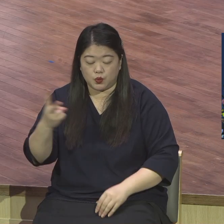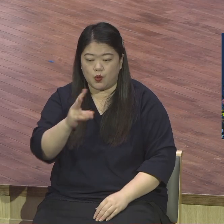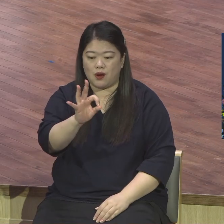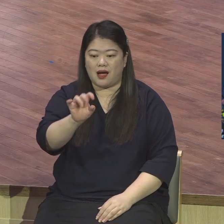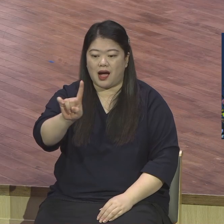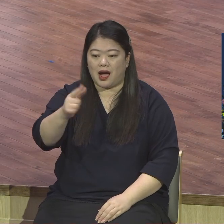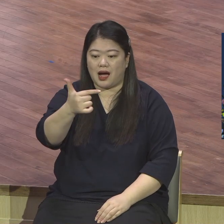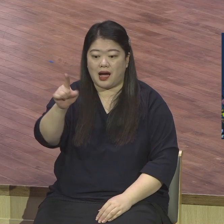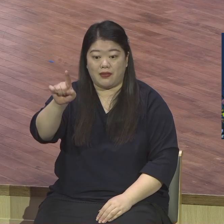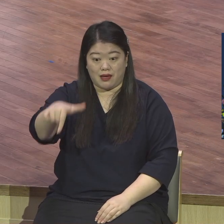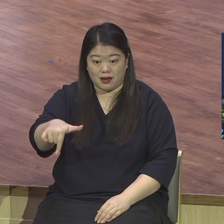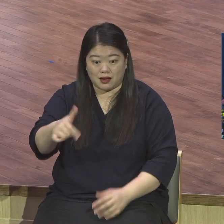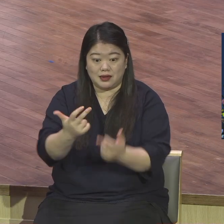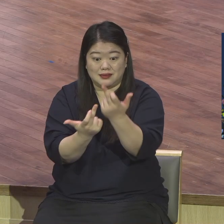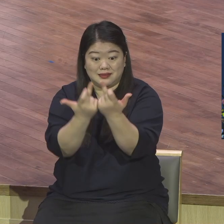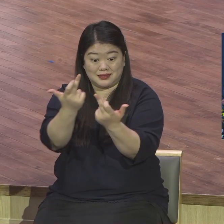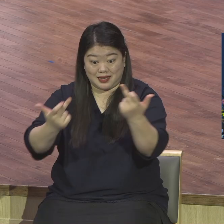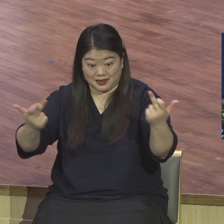뭡니까?